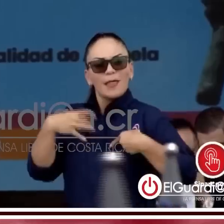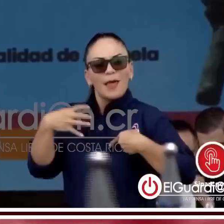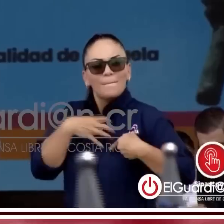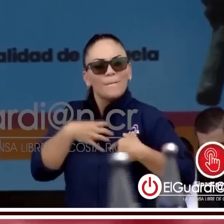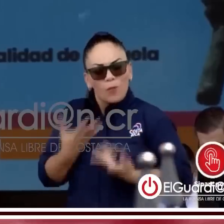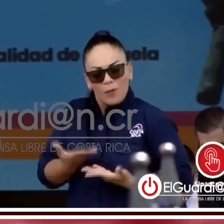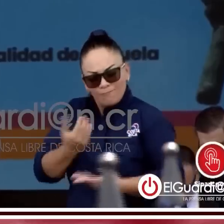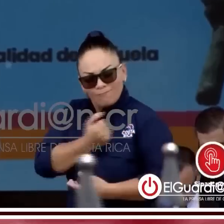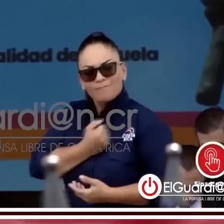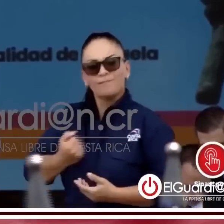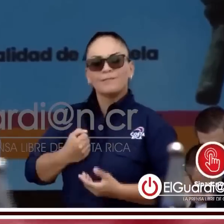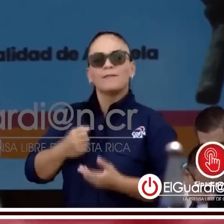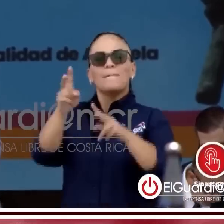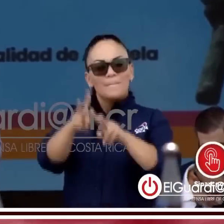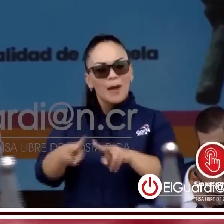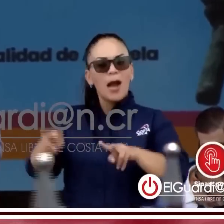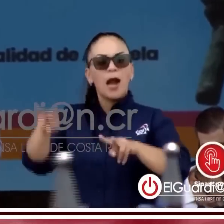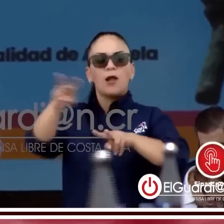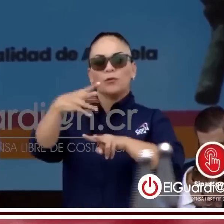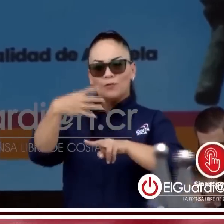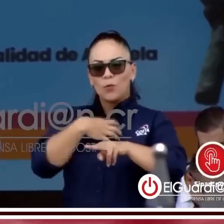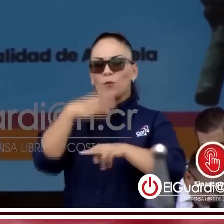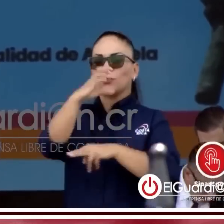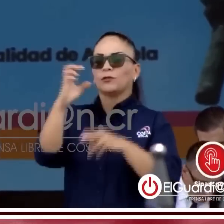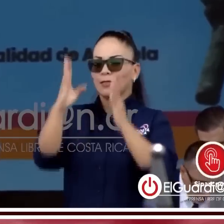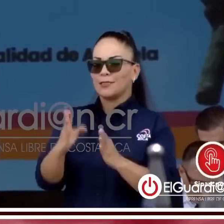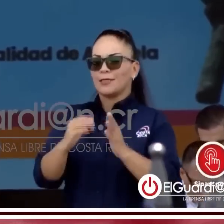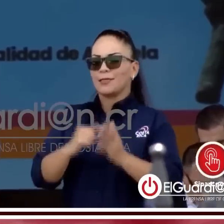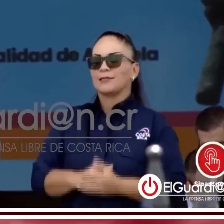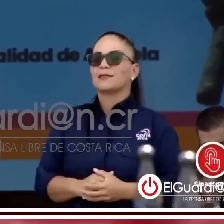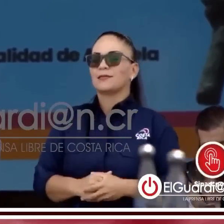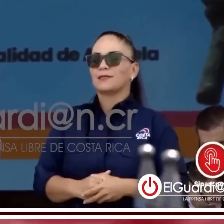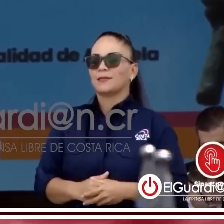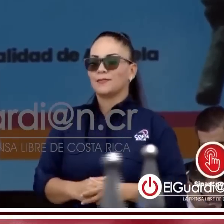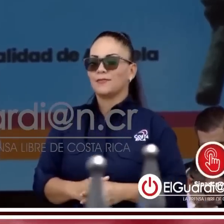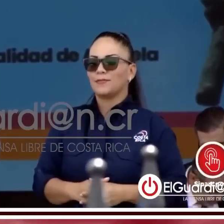esos valores tan costarricenses.